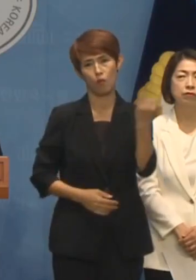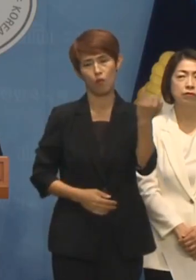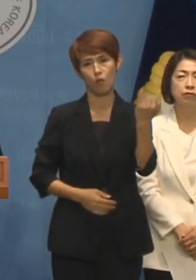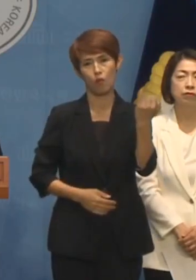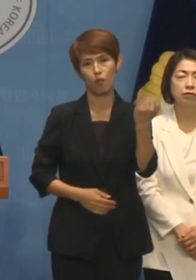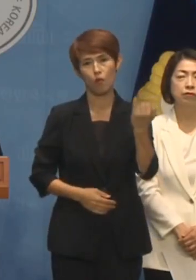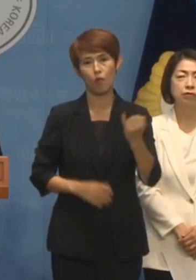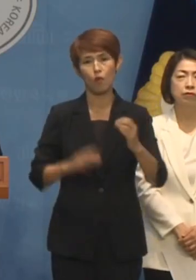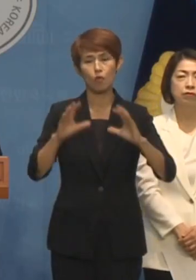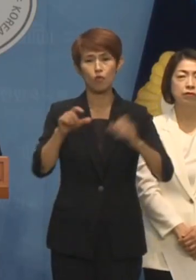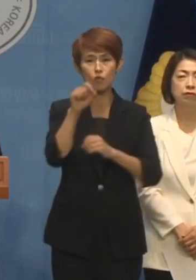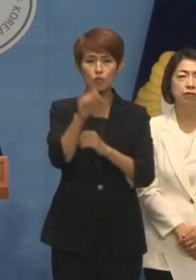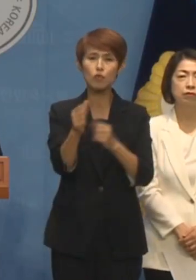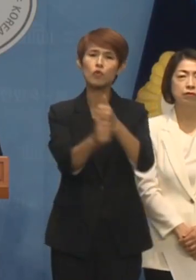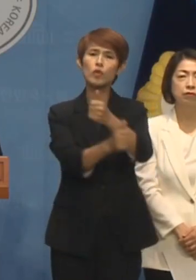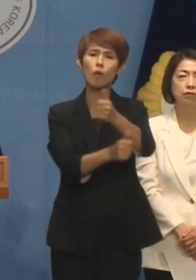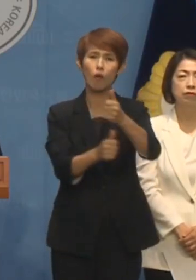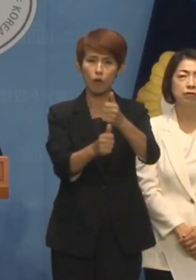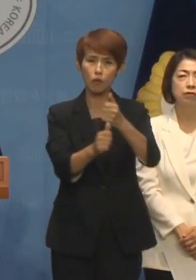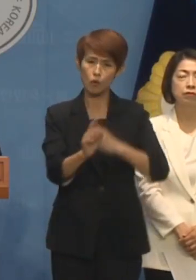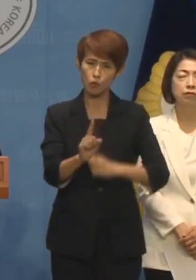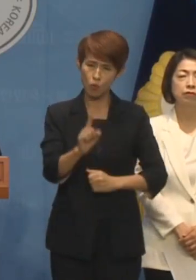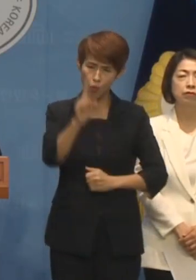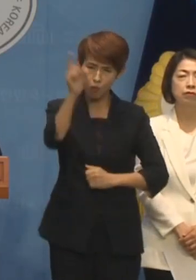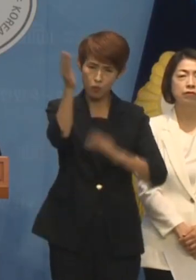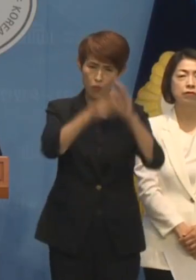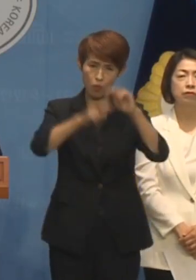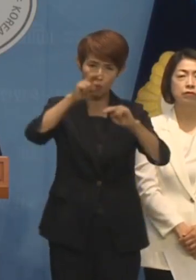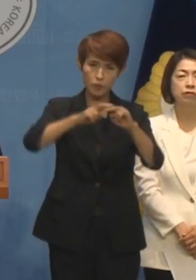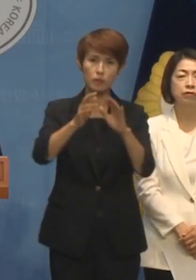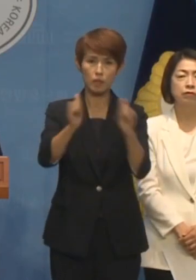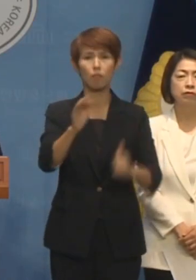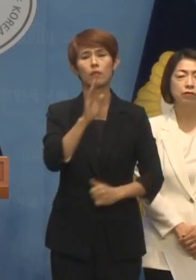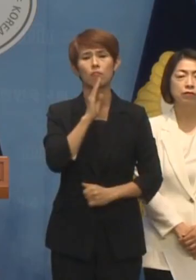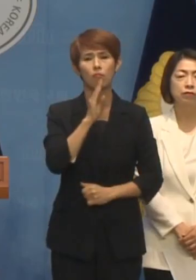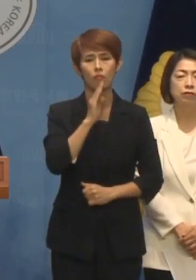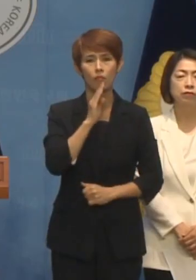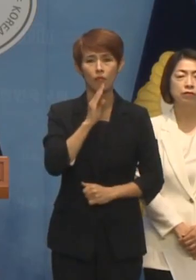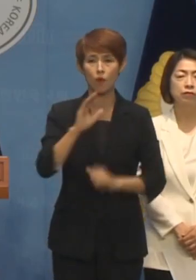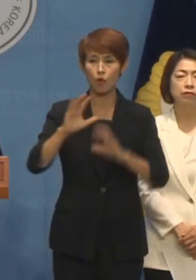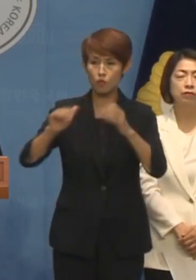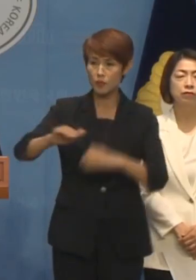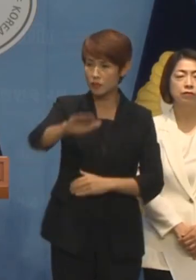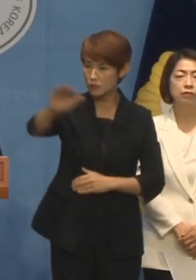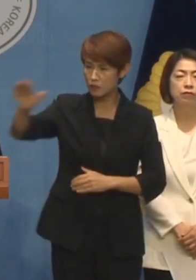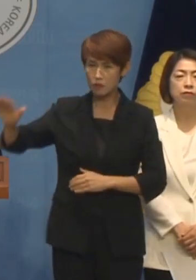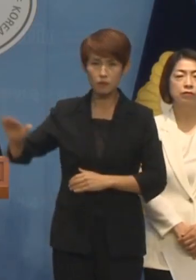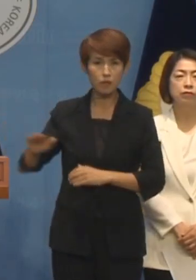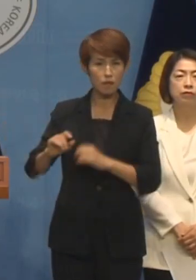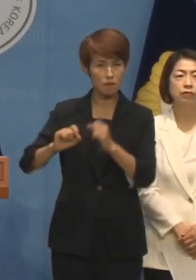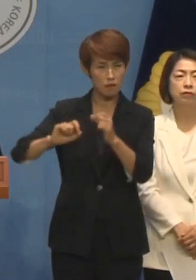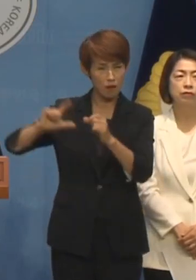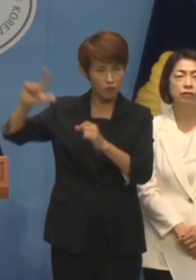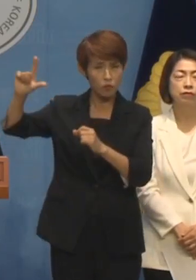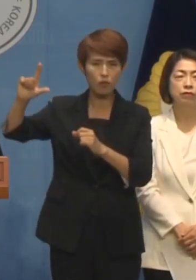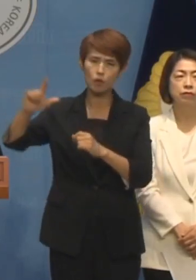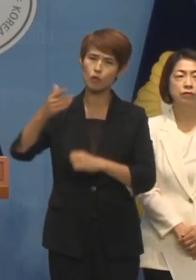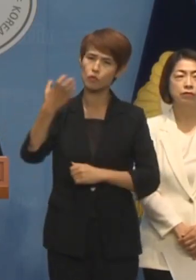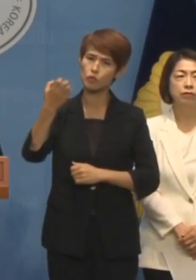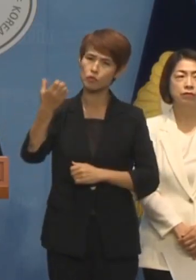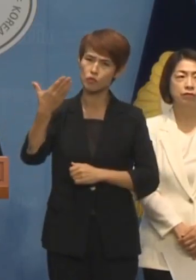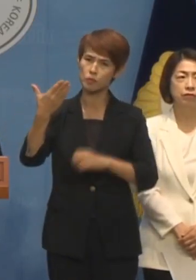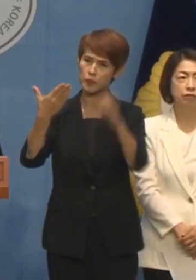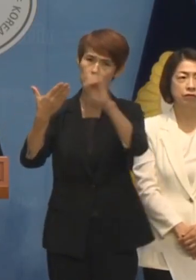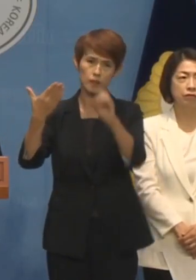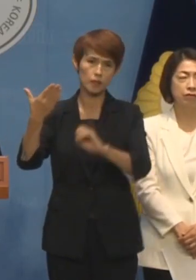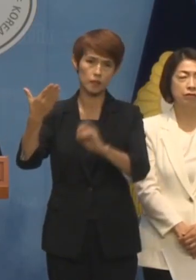국무위원급 중요한 고위직 공직자입니다. 그런데 우리 국민 대다수가 정말 99%가 넘을